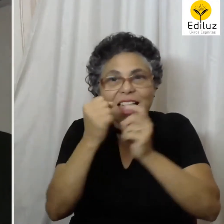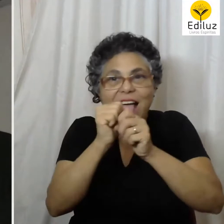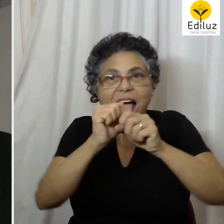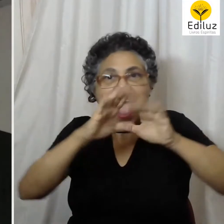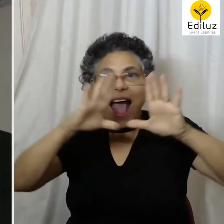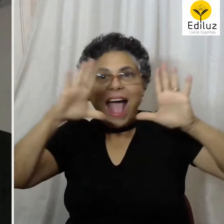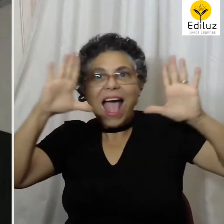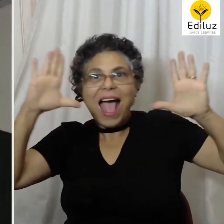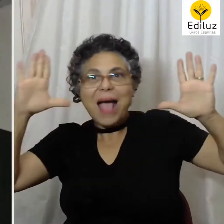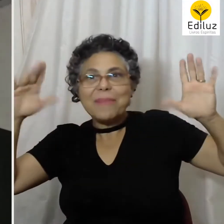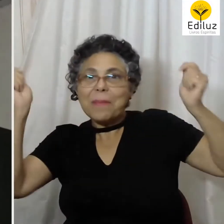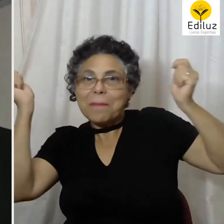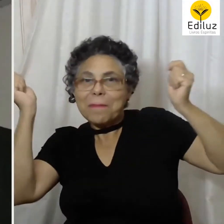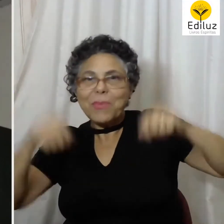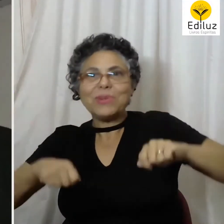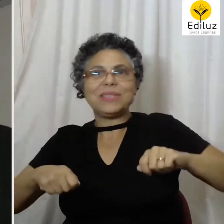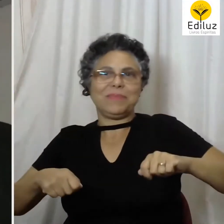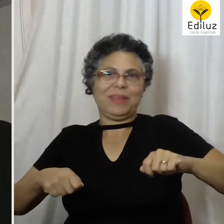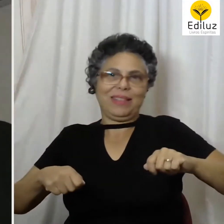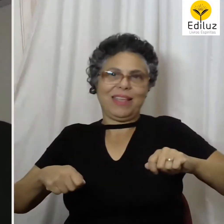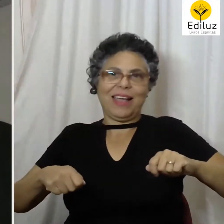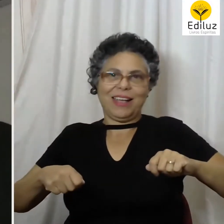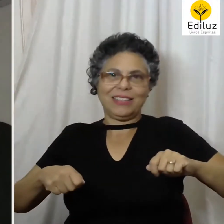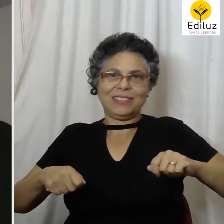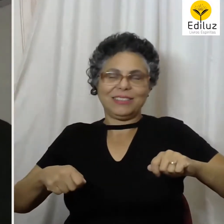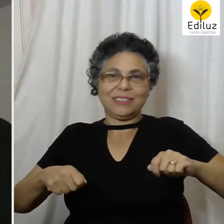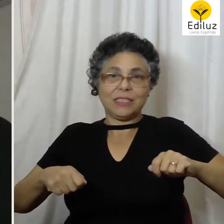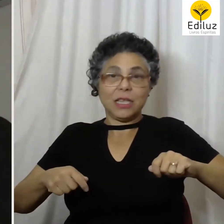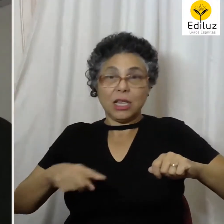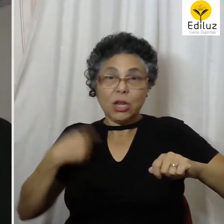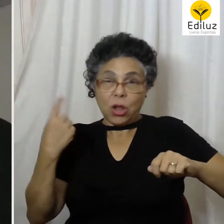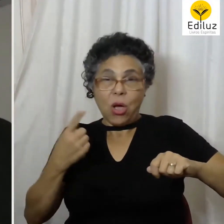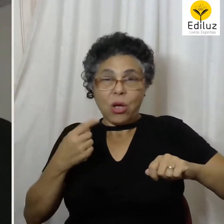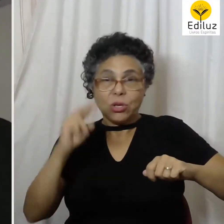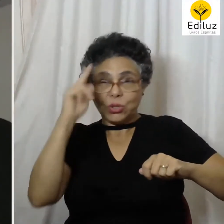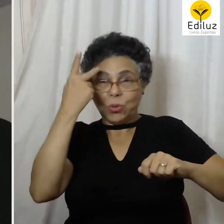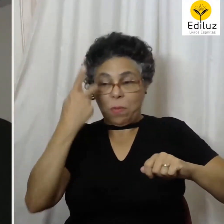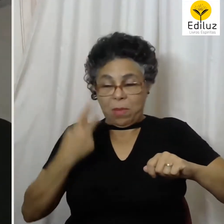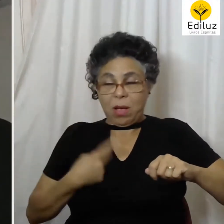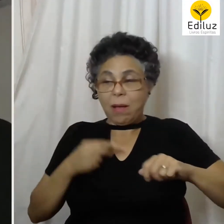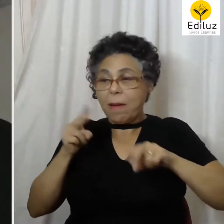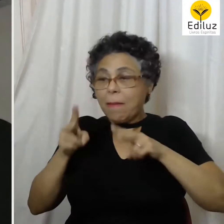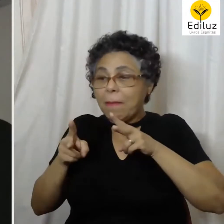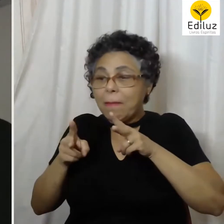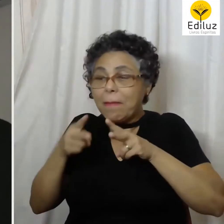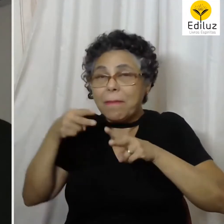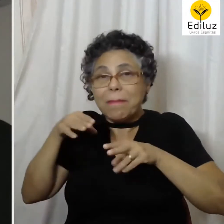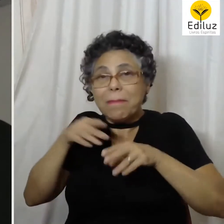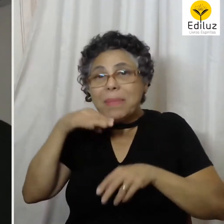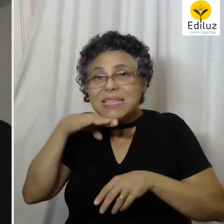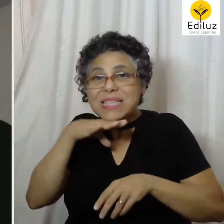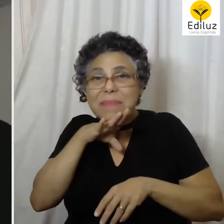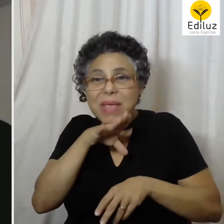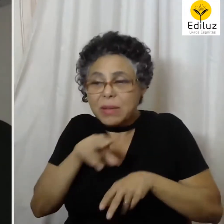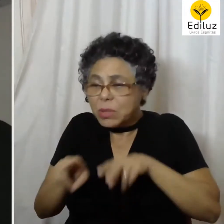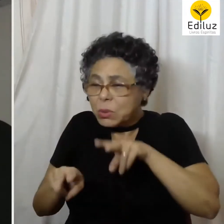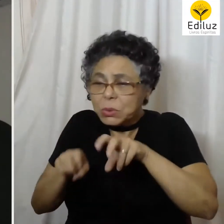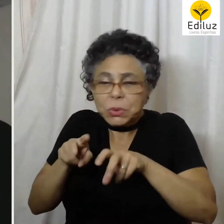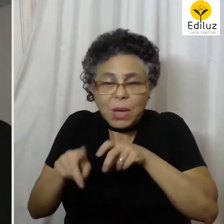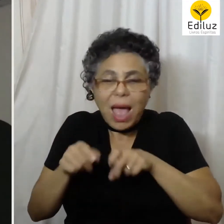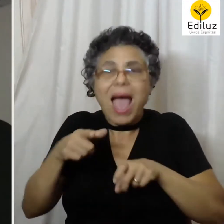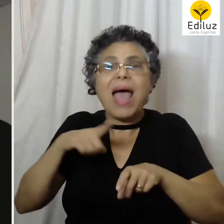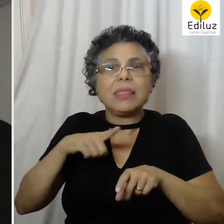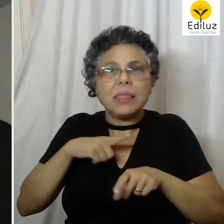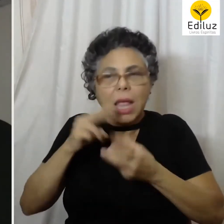né? Onde os seres humanos percebem que existe um espírito dentro daquele